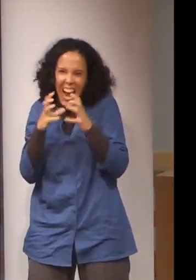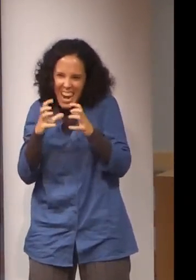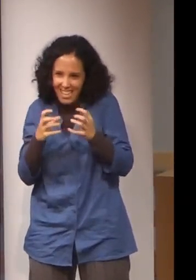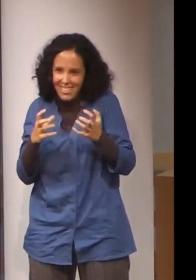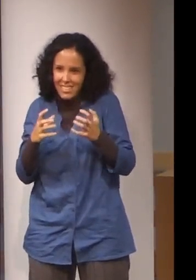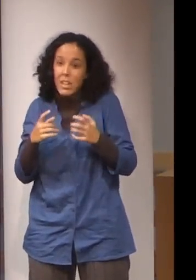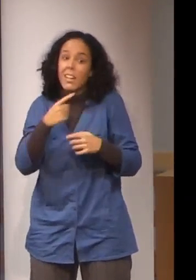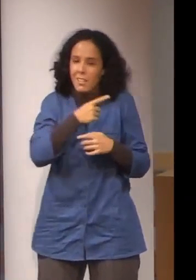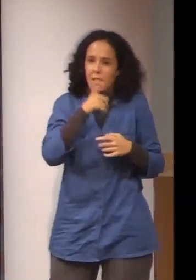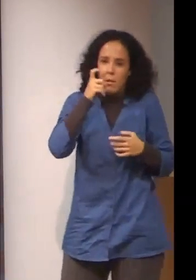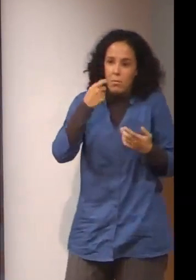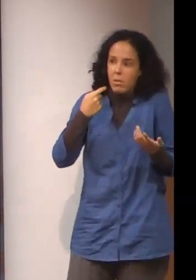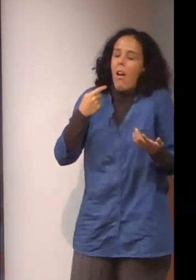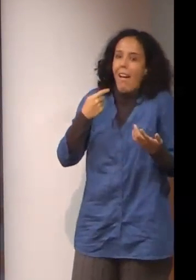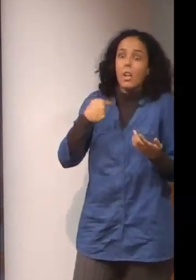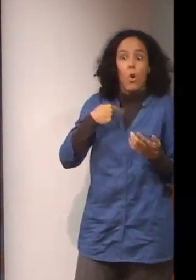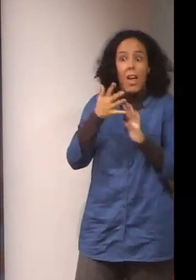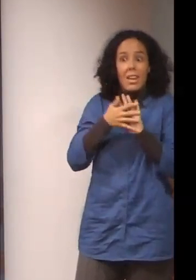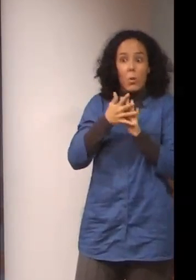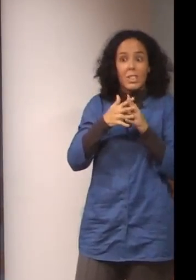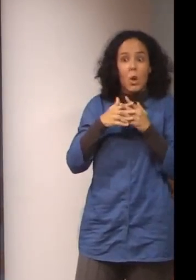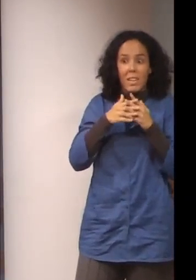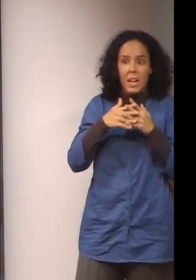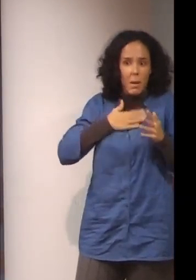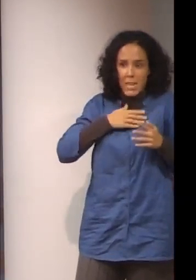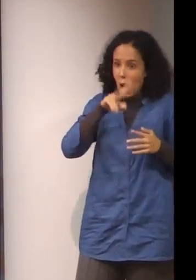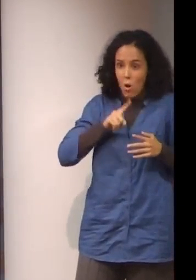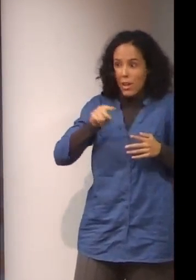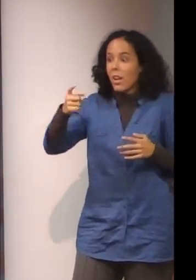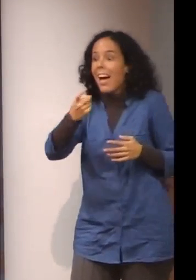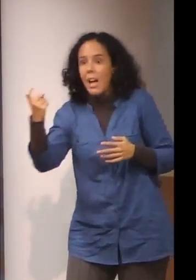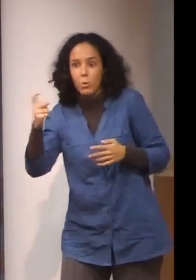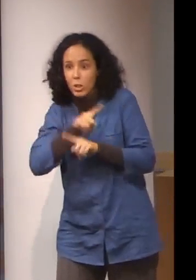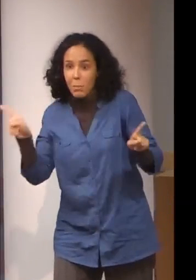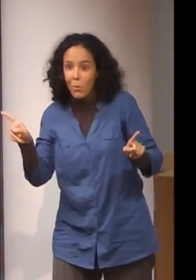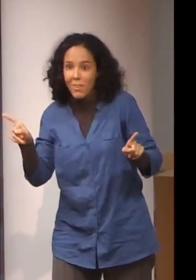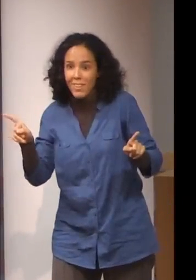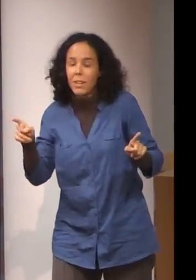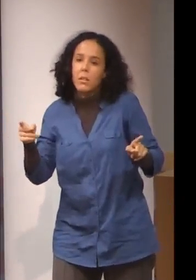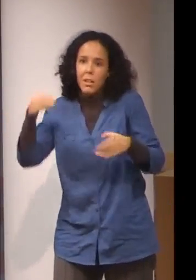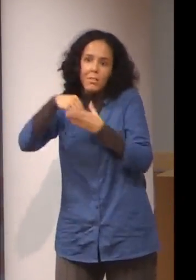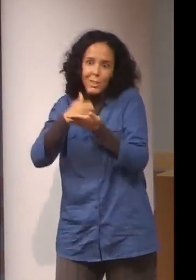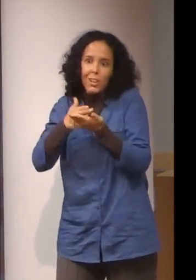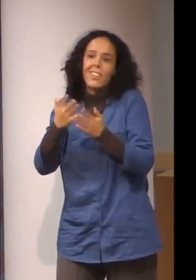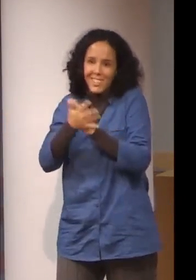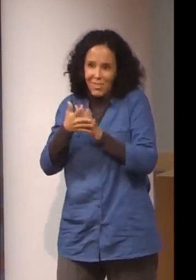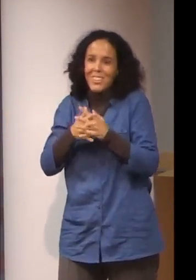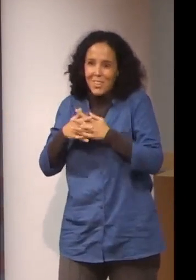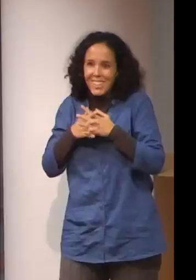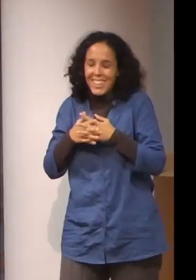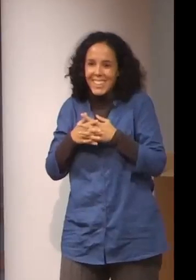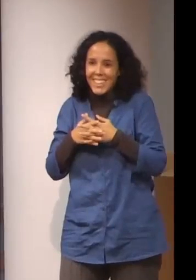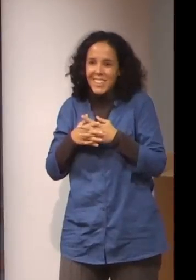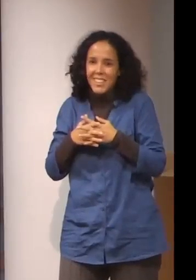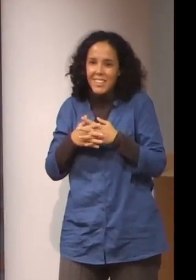Con lo cual, sí o sí, venían hambrientos de aprender esa lengua. La lengua de signos americana no es la